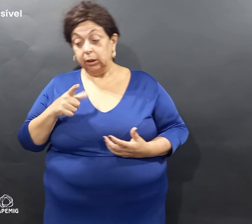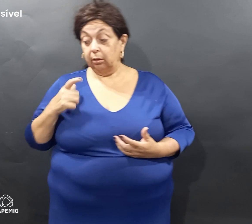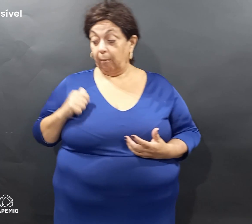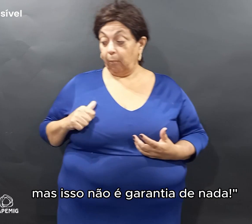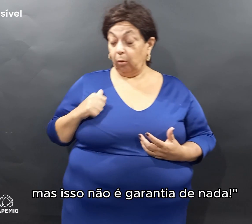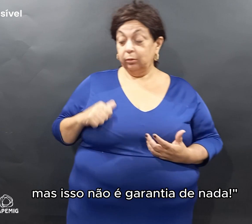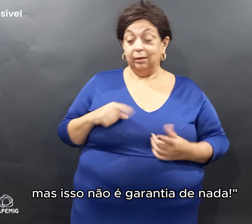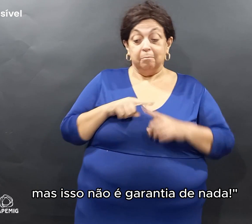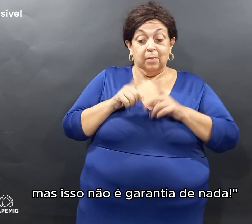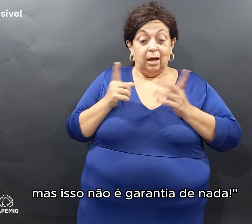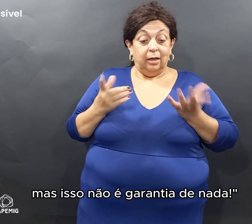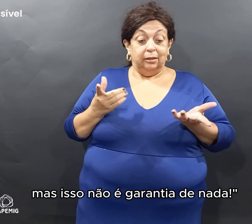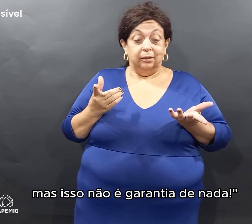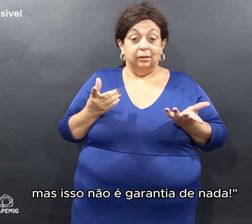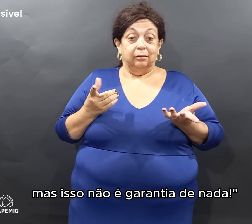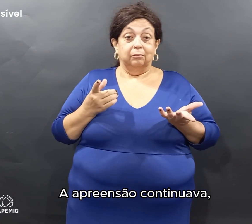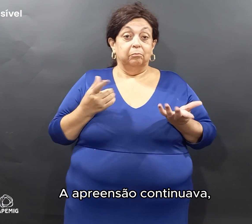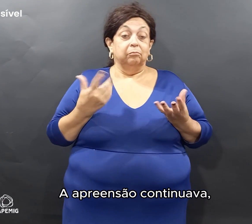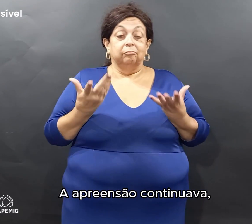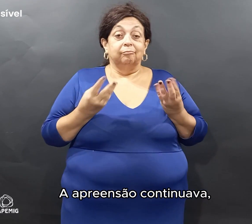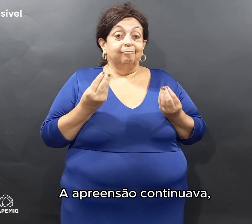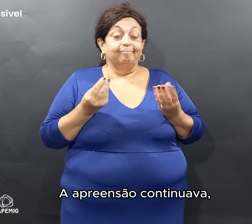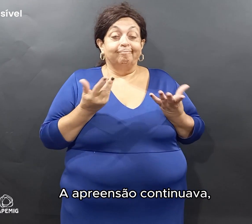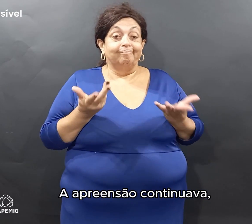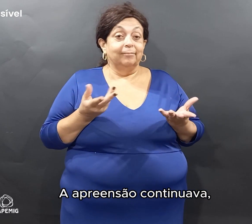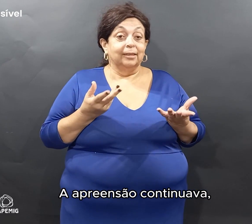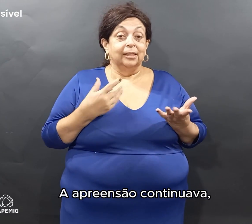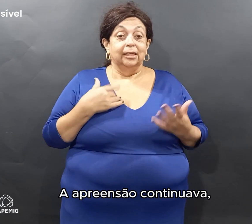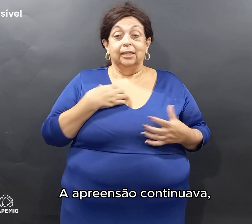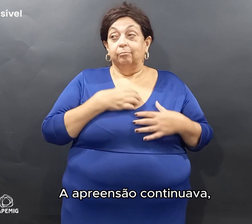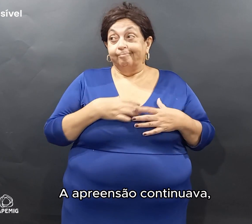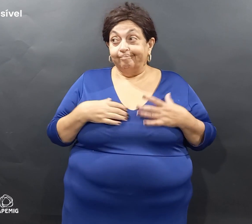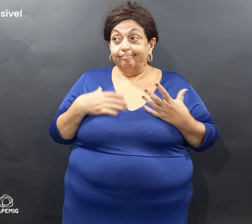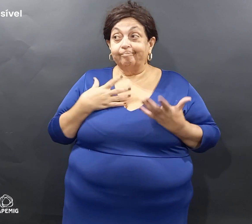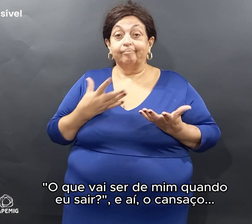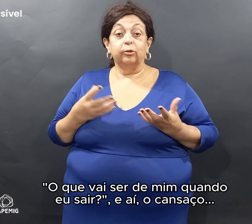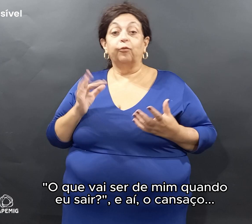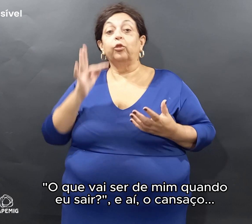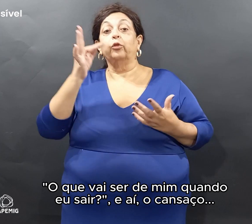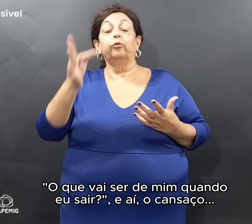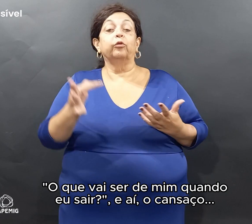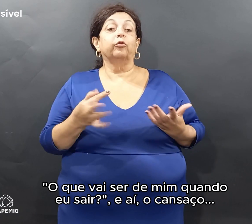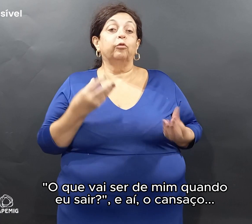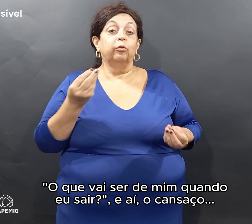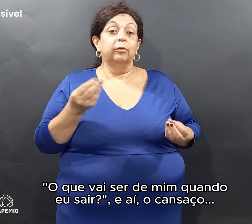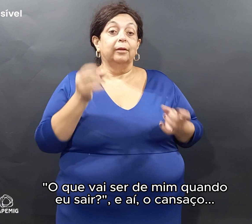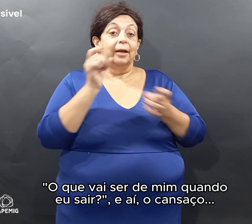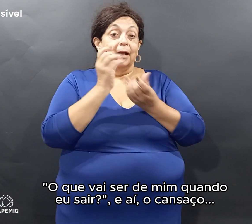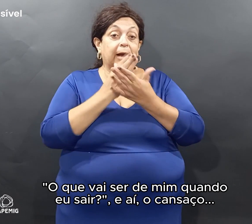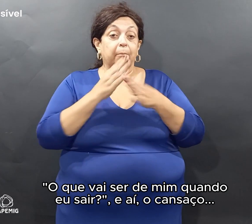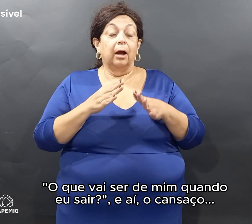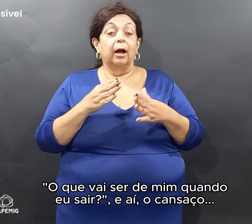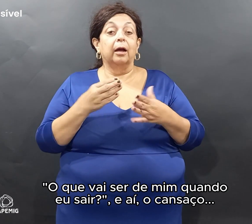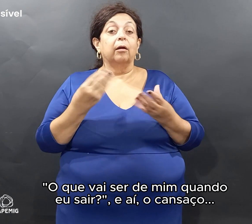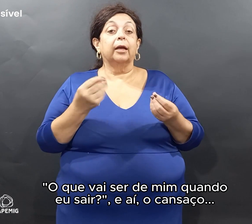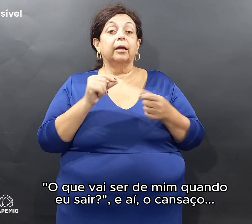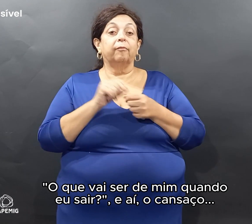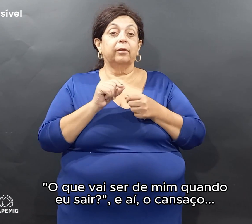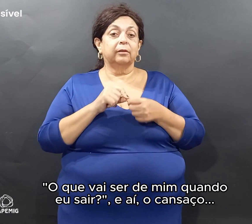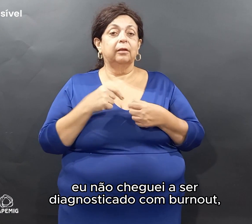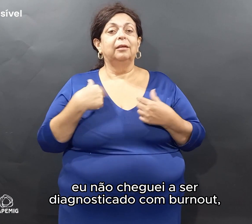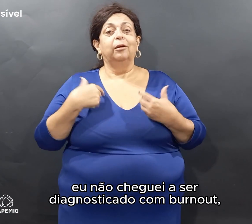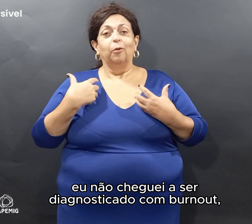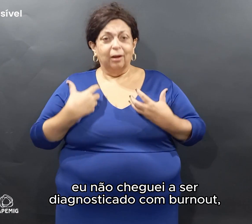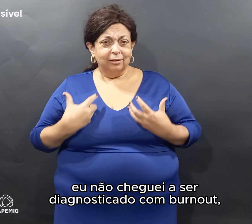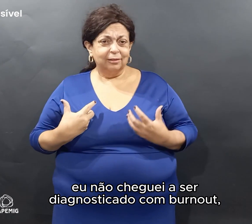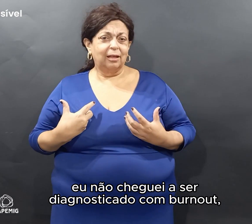programa, mas isso não é garantia de nada, né? A apreensão continuava. O que vai ser de mim quando eu sair? E aí o